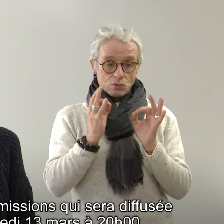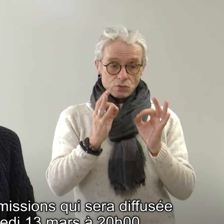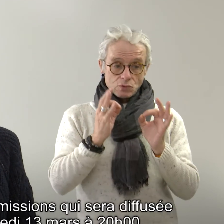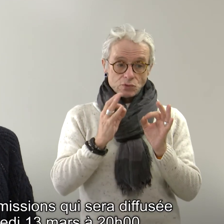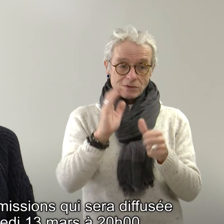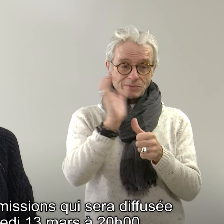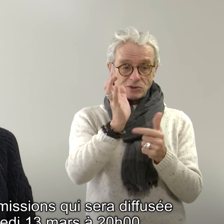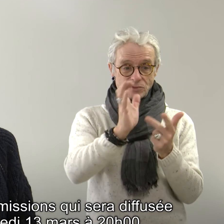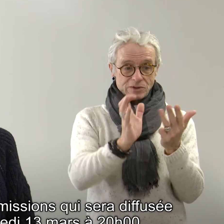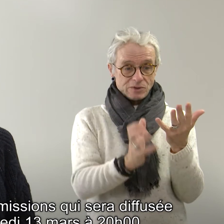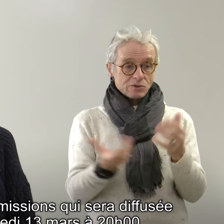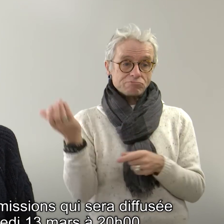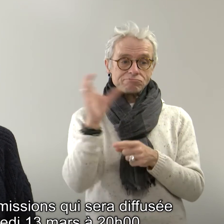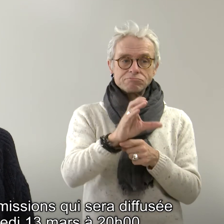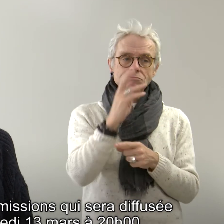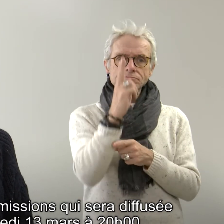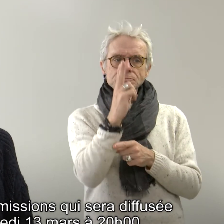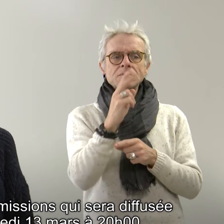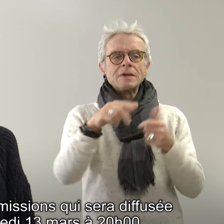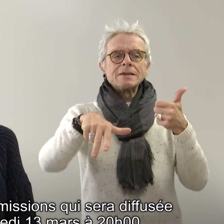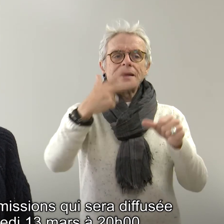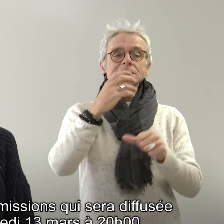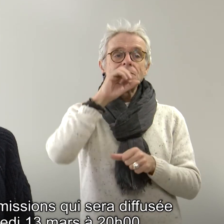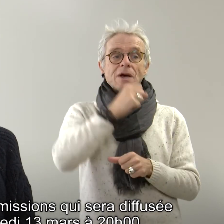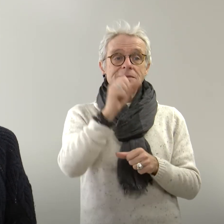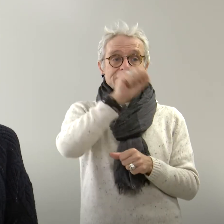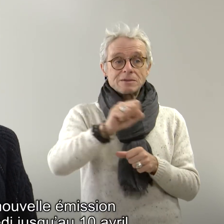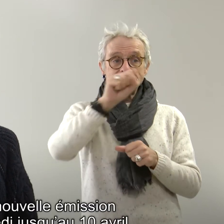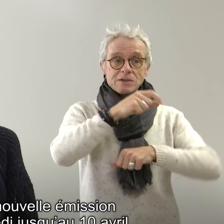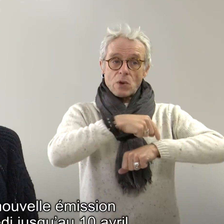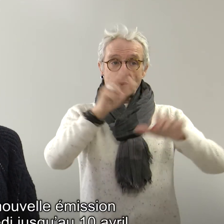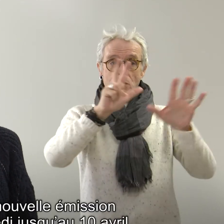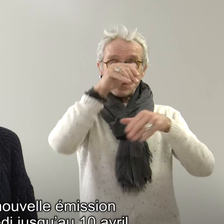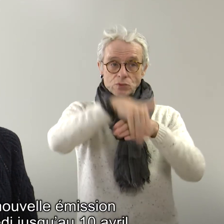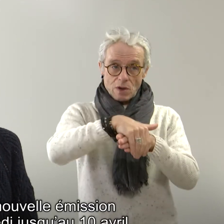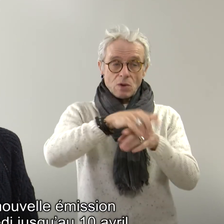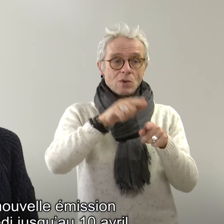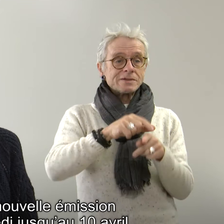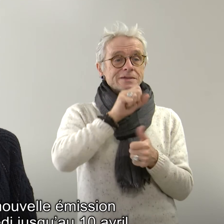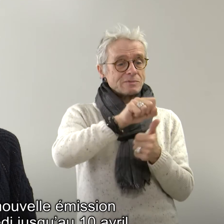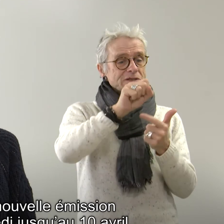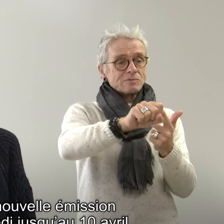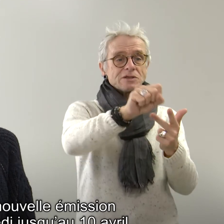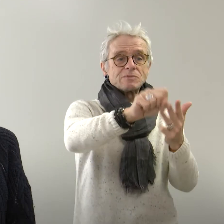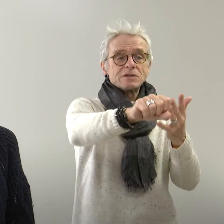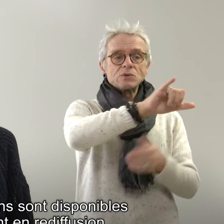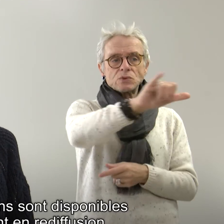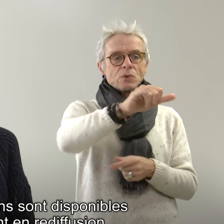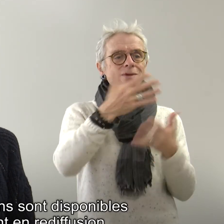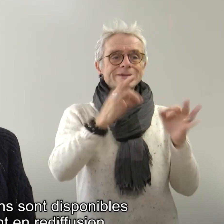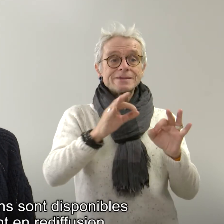série d'émissions qui sera diffusée à partir du samedi 13 mars à 20 heures et puis une nouvelle émission chaque samedi jusqu'au 10 avril